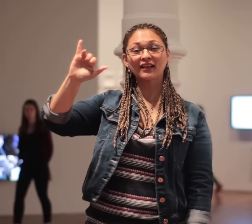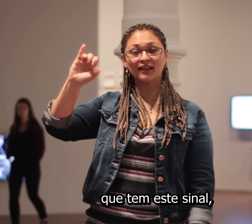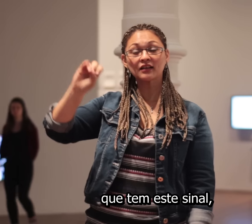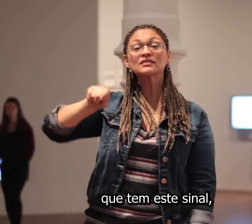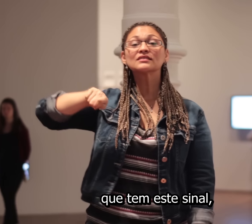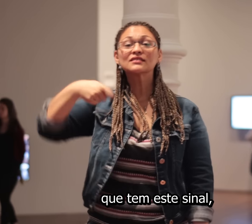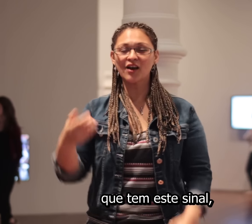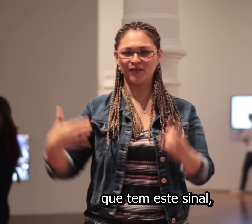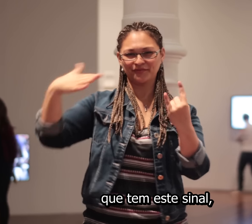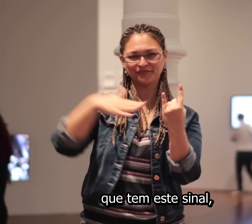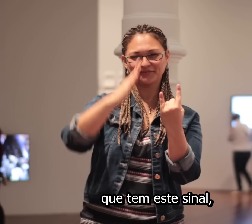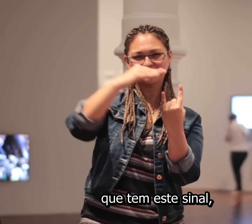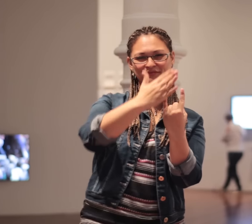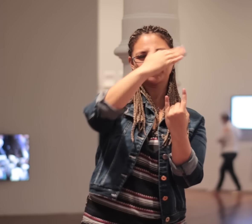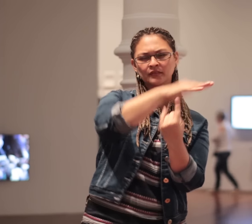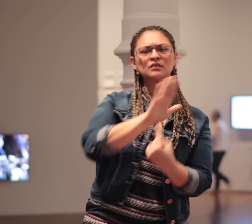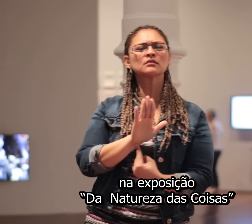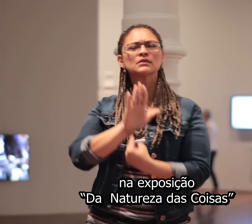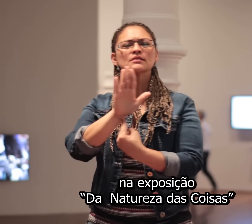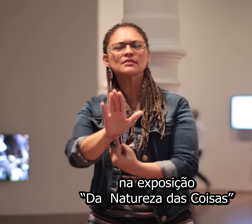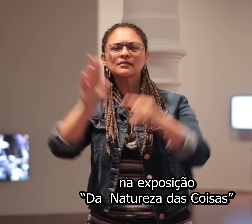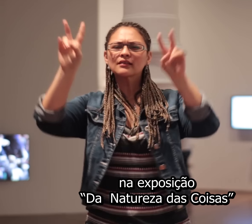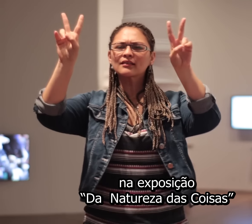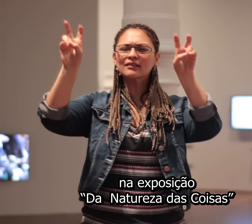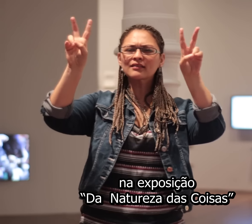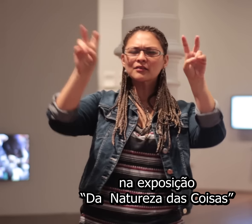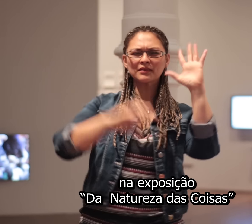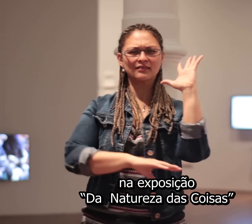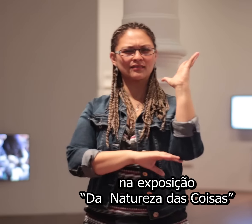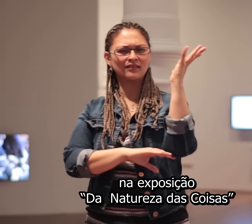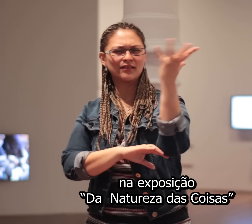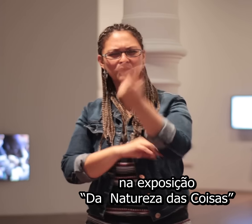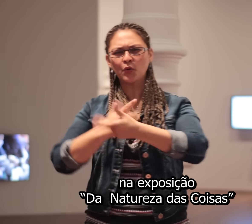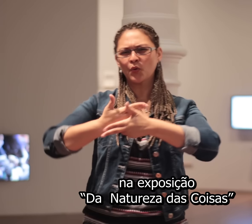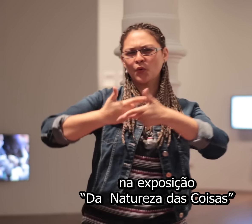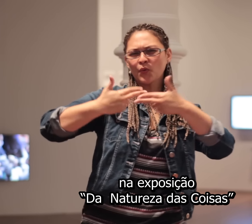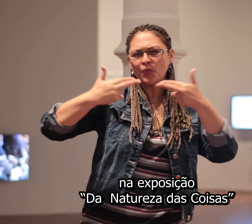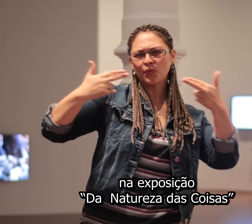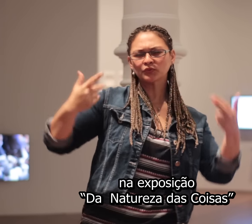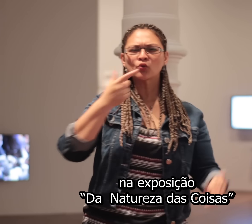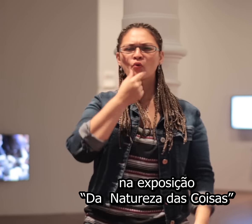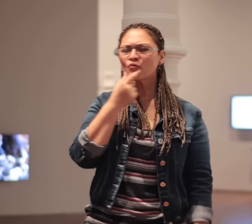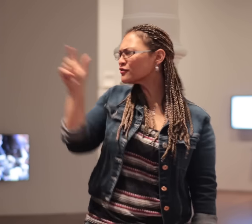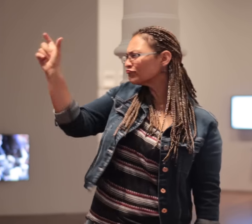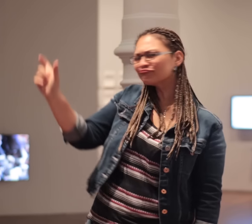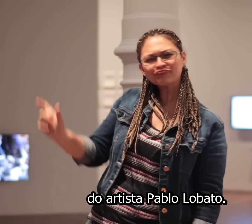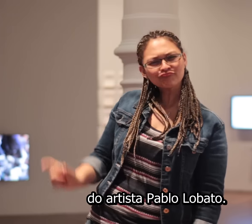que tem esse sinal, na exposição da natureza das coisas, do